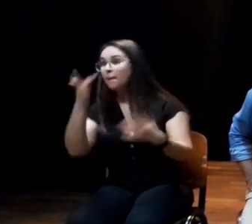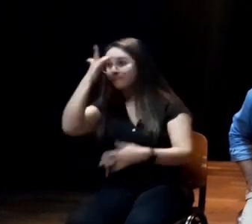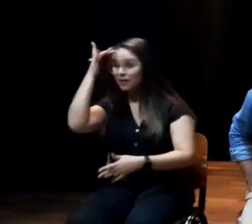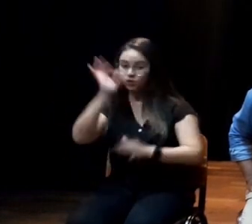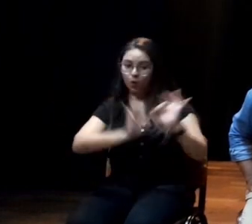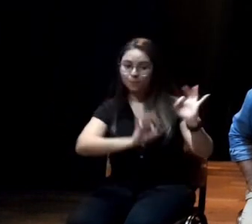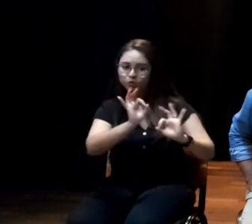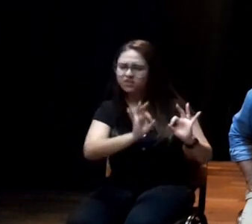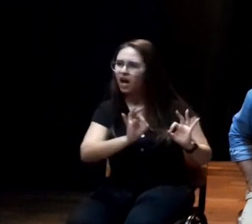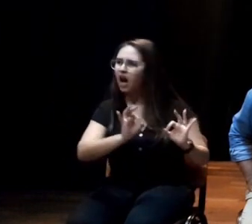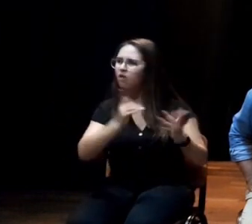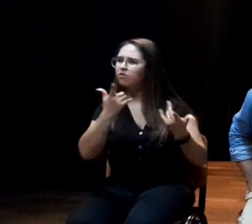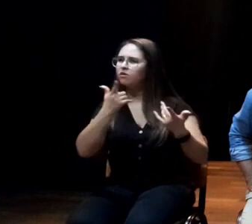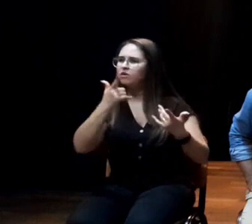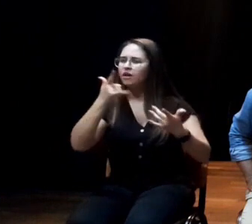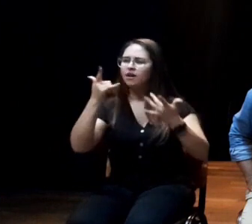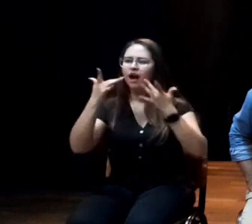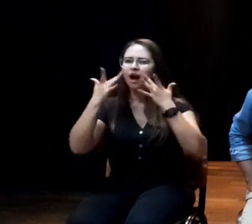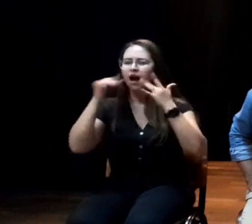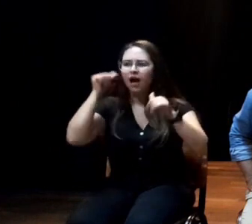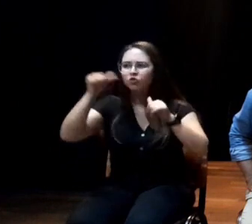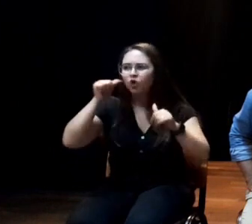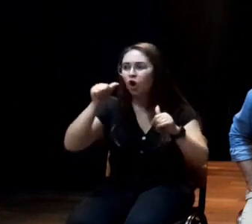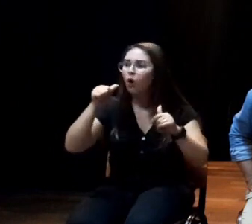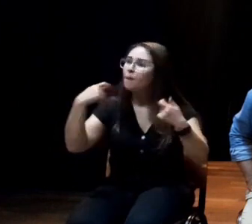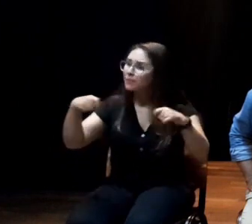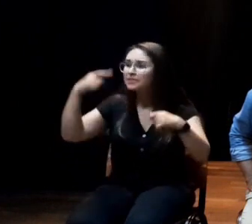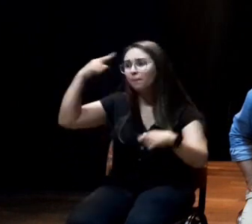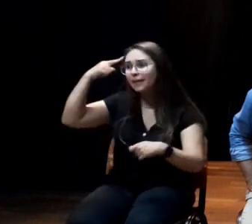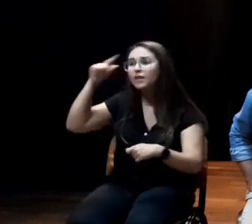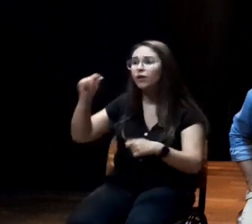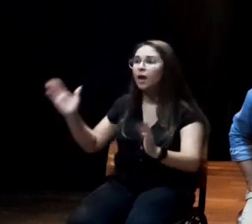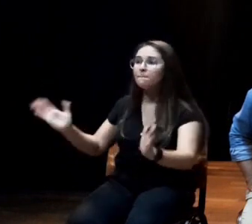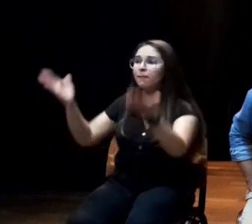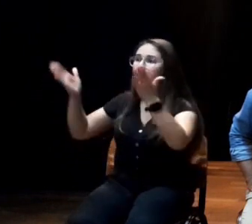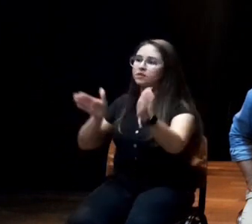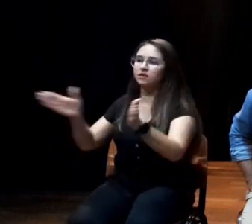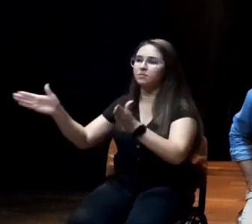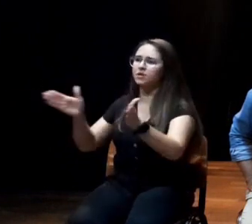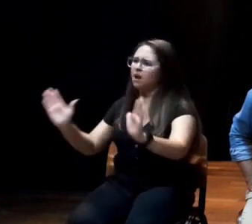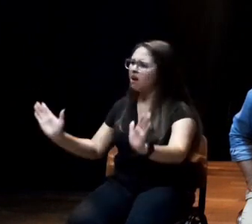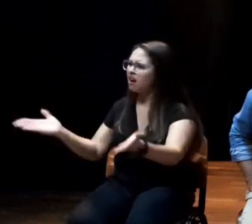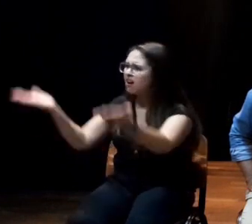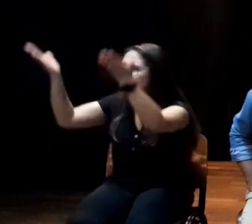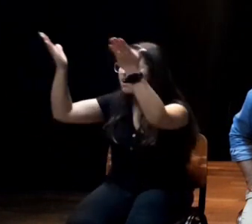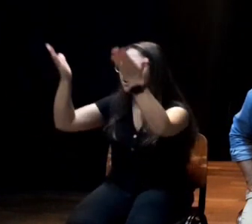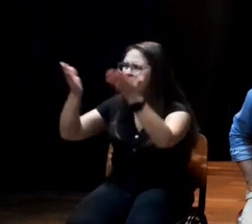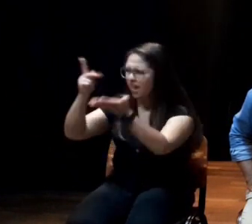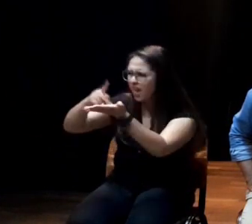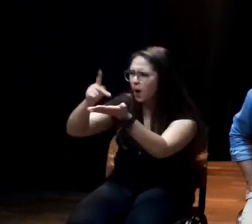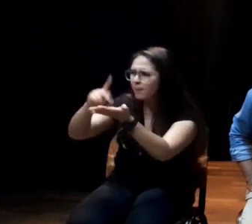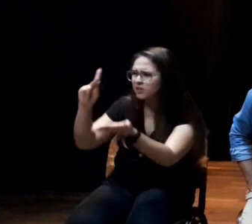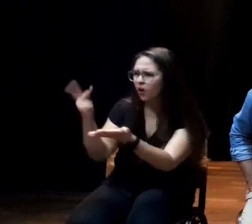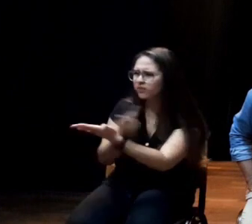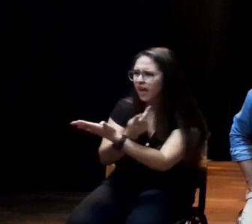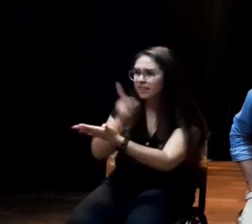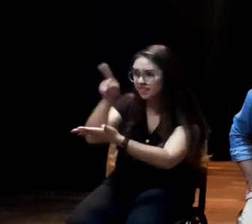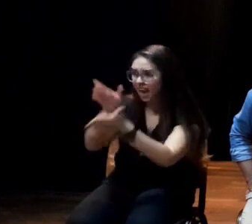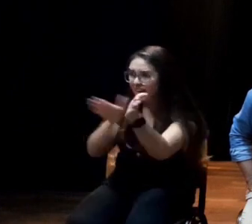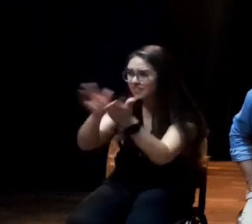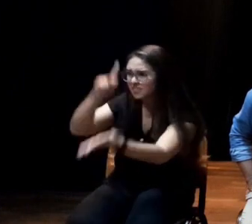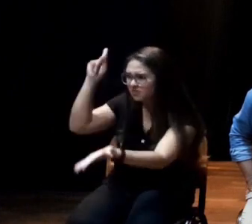os atores, todo mundo tem que pensar junto é na promoção da acessibilidade. Isso realmente está sendo